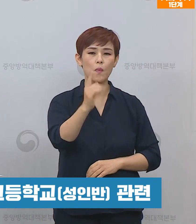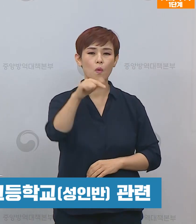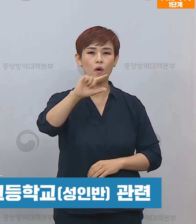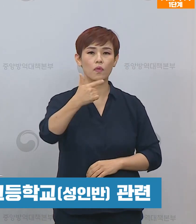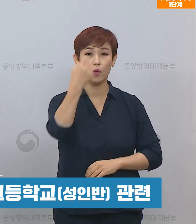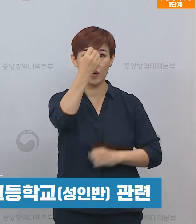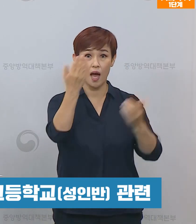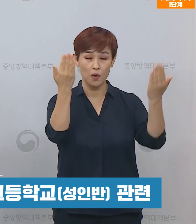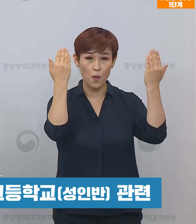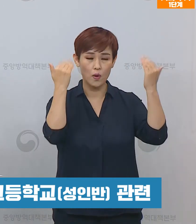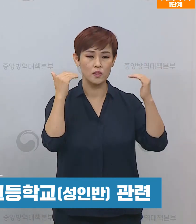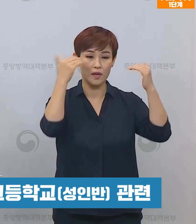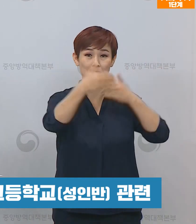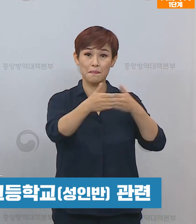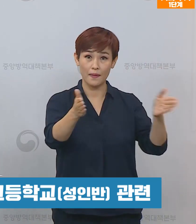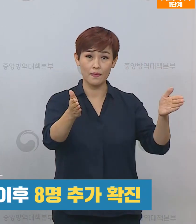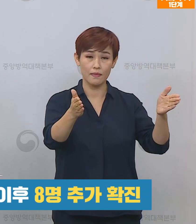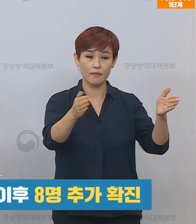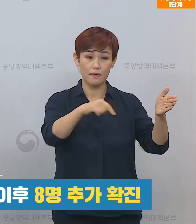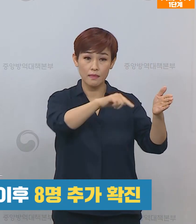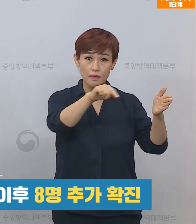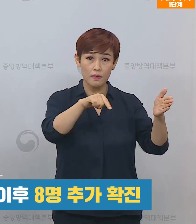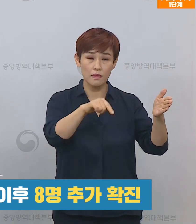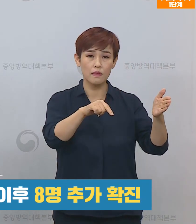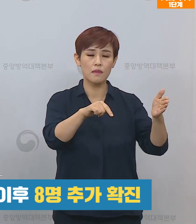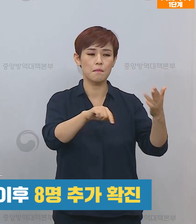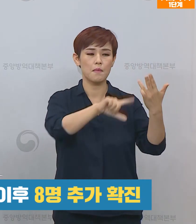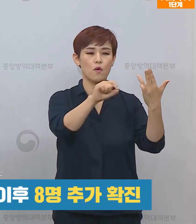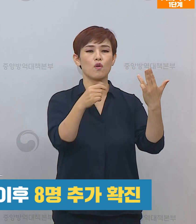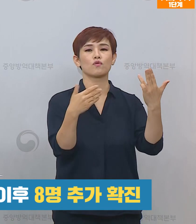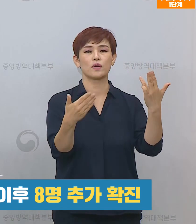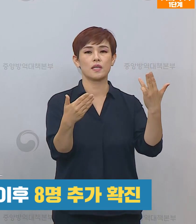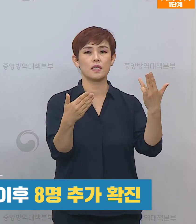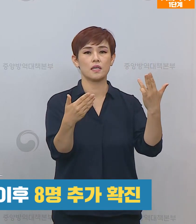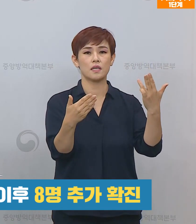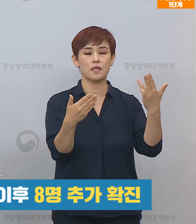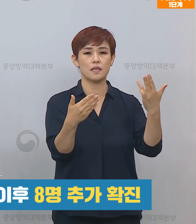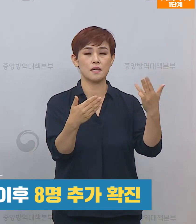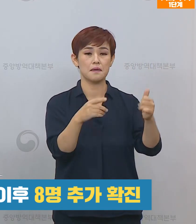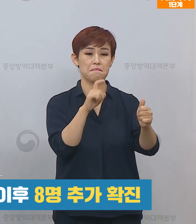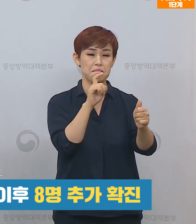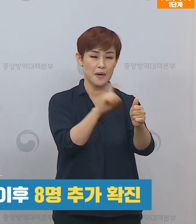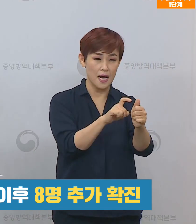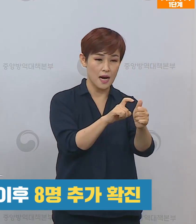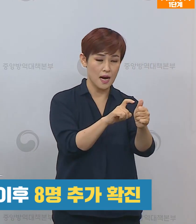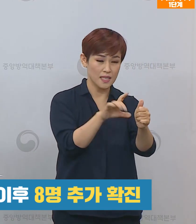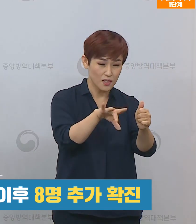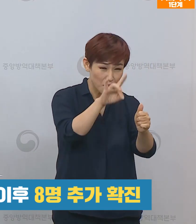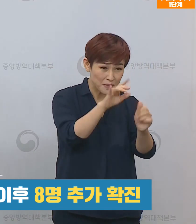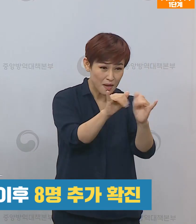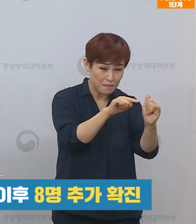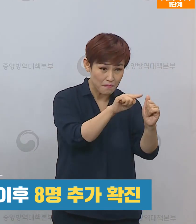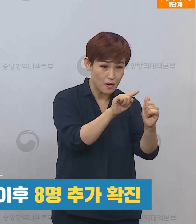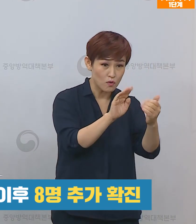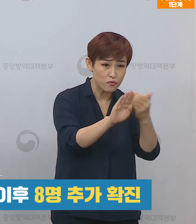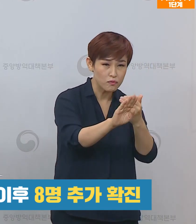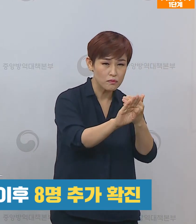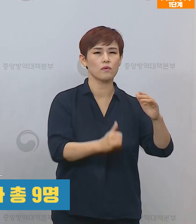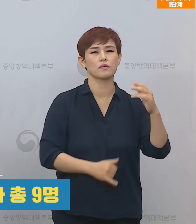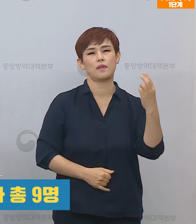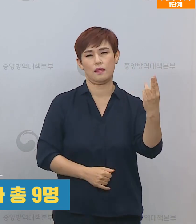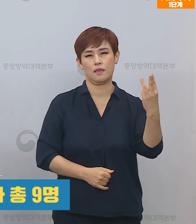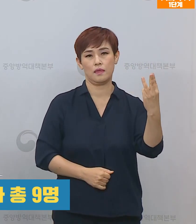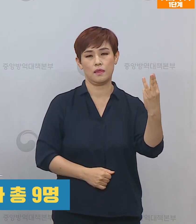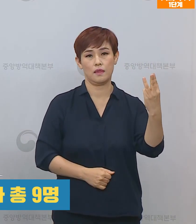부경보건고등학교 성인반 관련해서 지난 8월 9일 지표 환자가 확진된 후 8명이 추가로